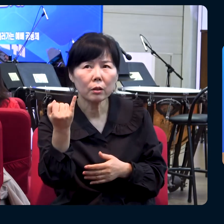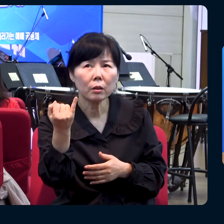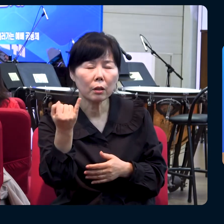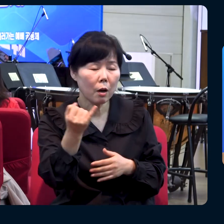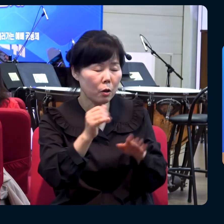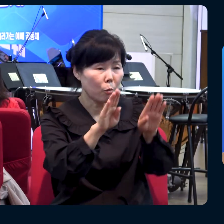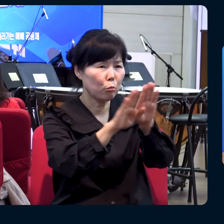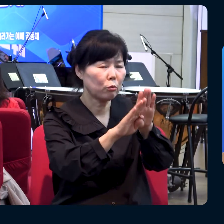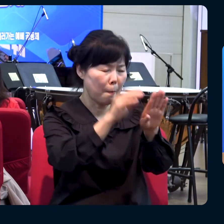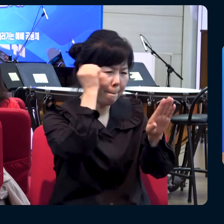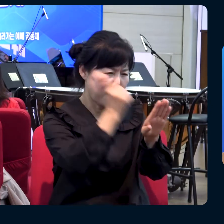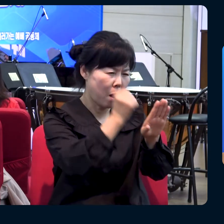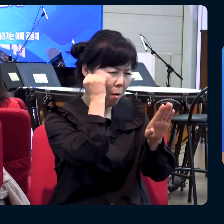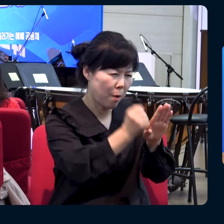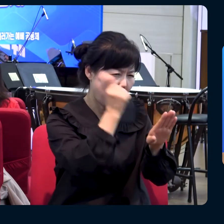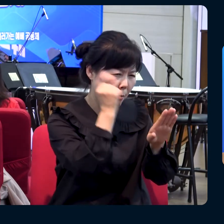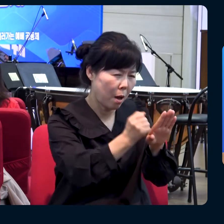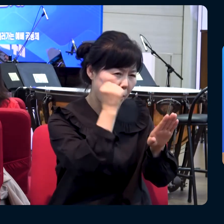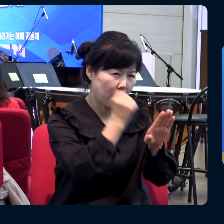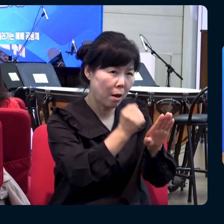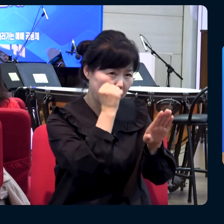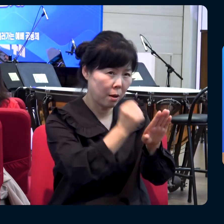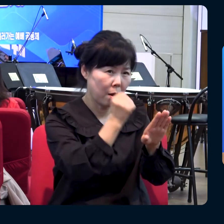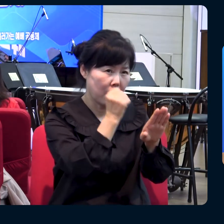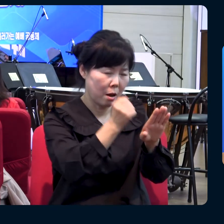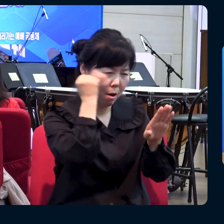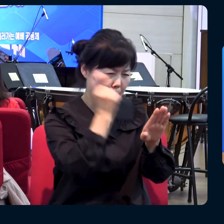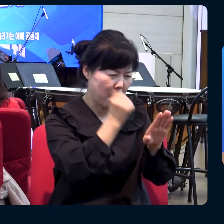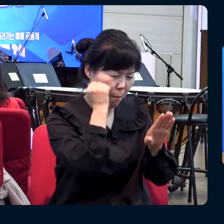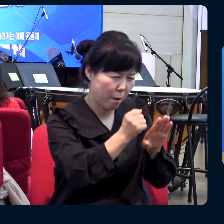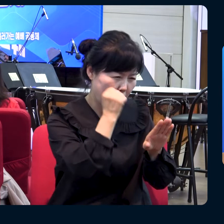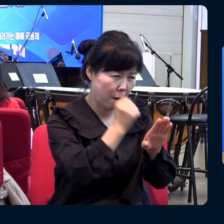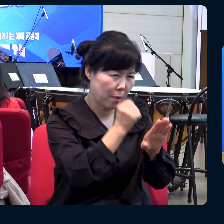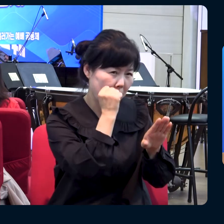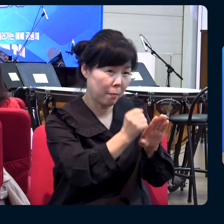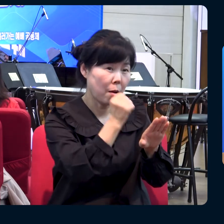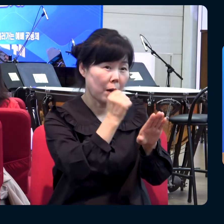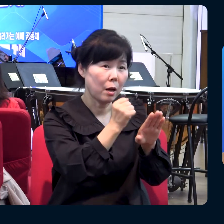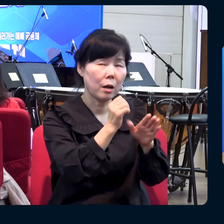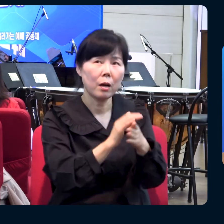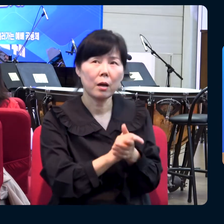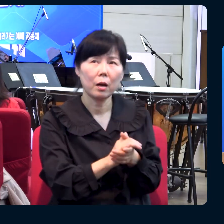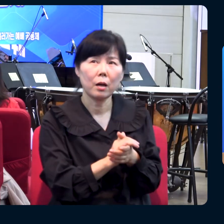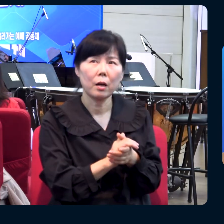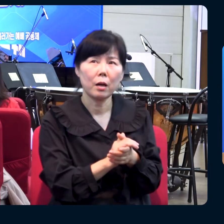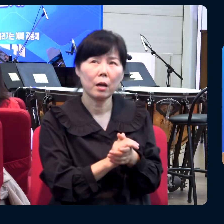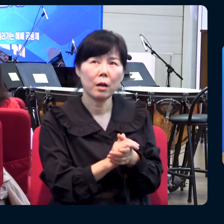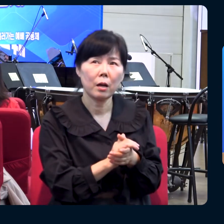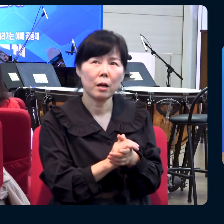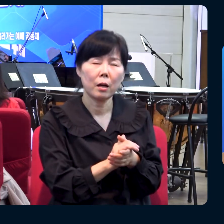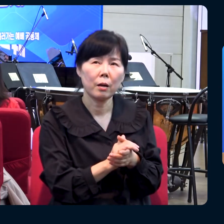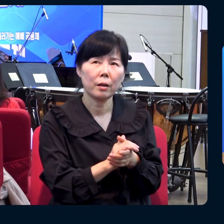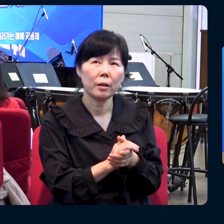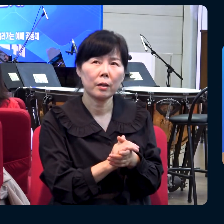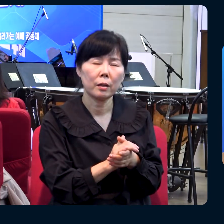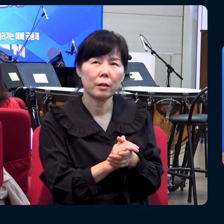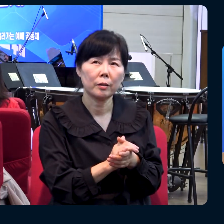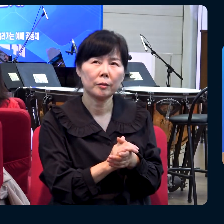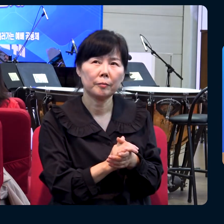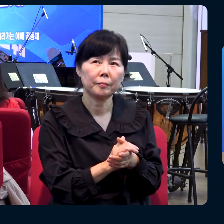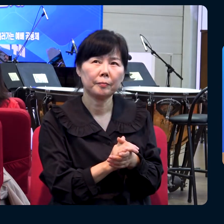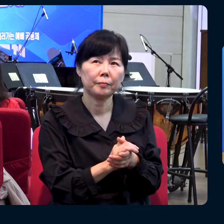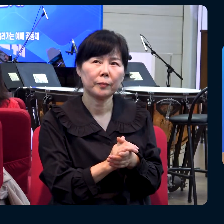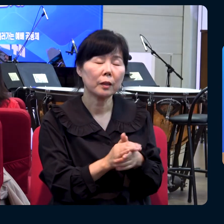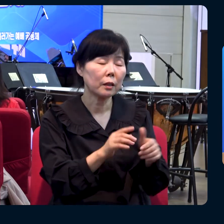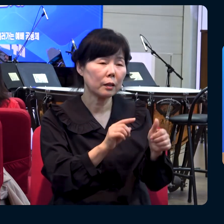계속 그러니까 문을 두드린 거예요. 너 안 열면 안 나가. 계속 두드려. 이 아이가 문을 열었어요. 이 아이 이름은 나라라는 거예요. 한